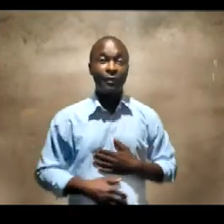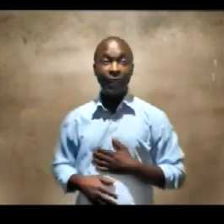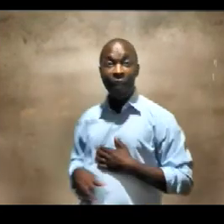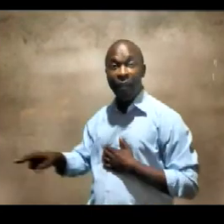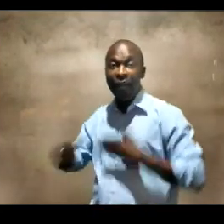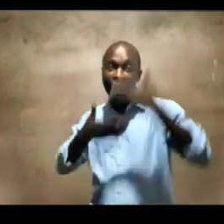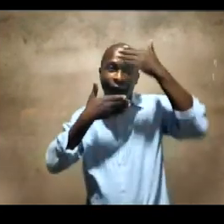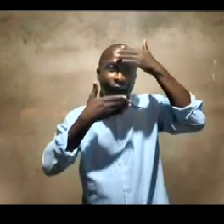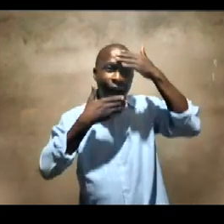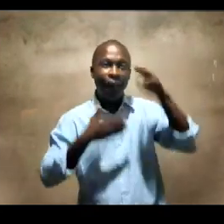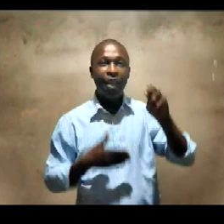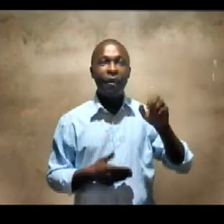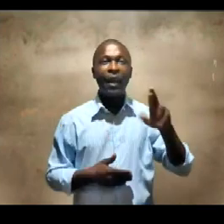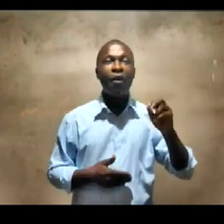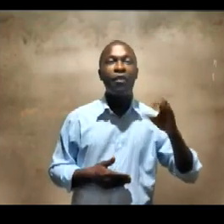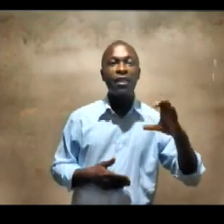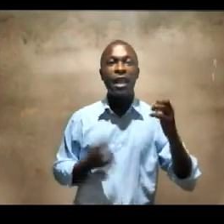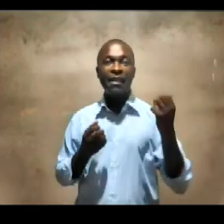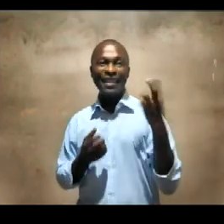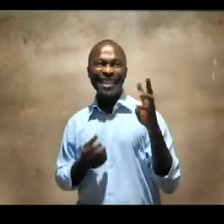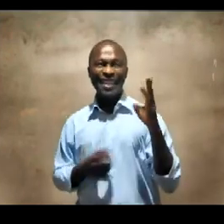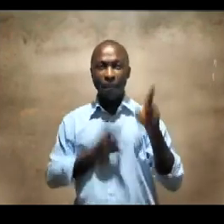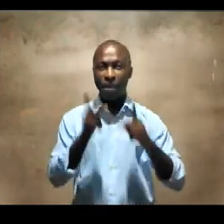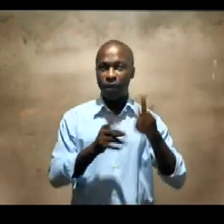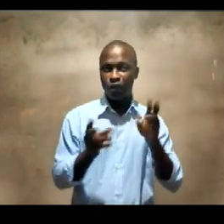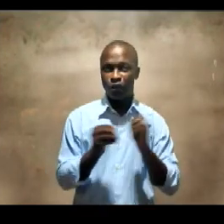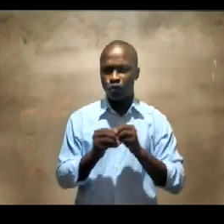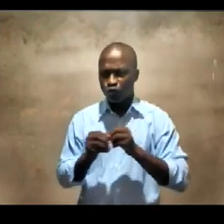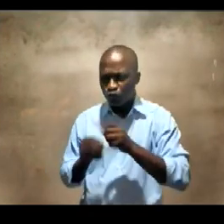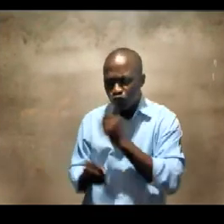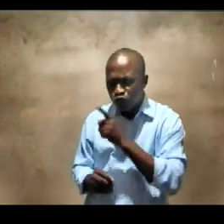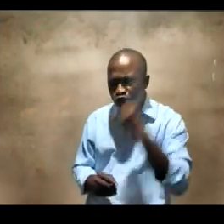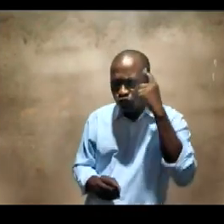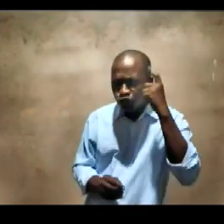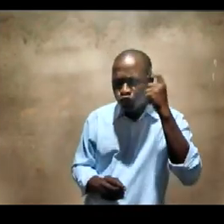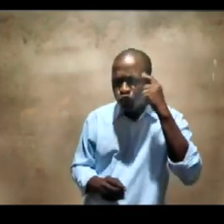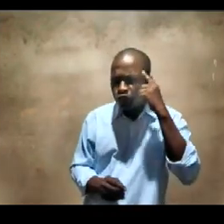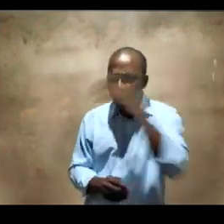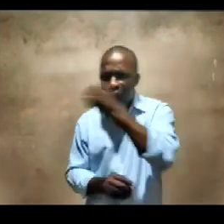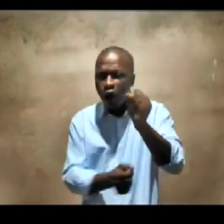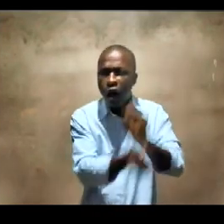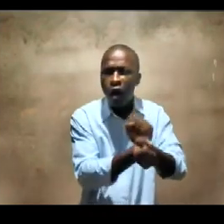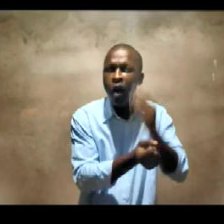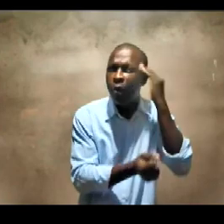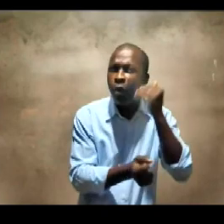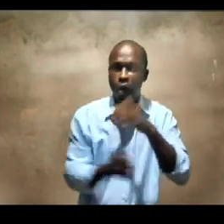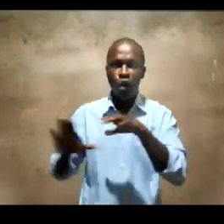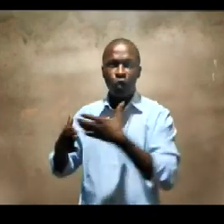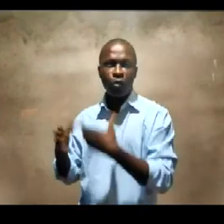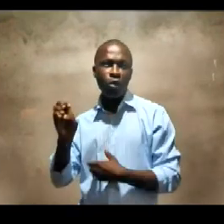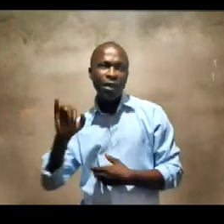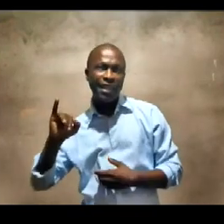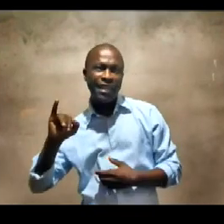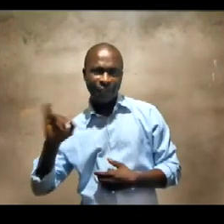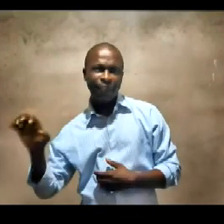Au Maroc, 7 personnes soupçonnées d'avoir planifié des actes terroristes à grande échelle au nom du groupe État islamique ont été arrêtés